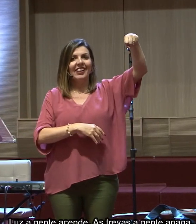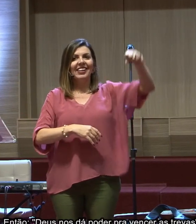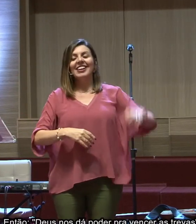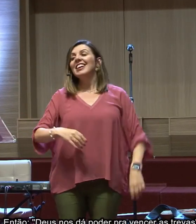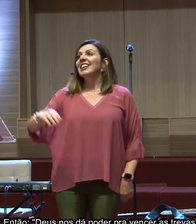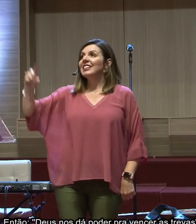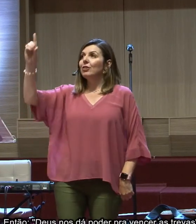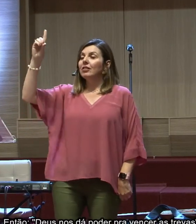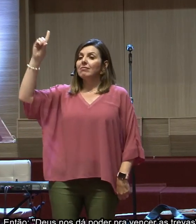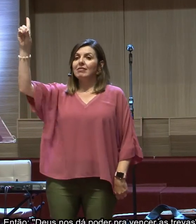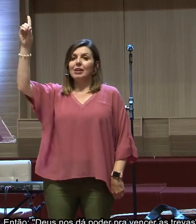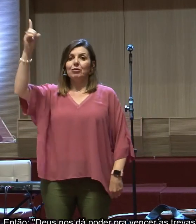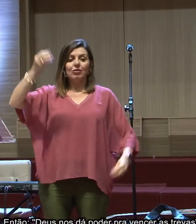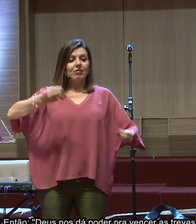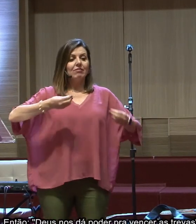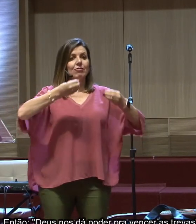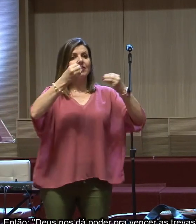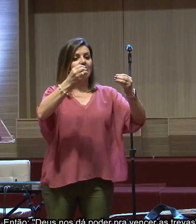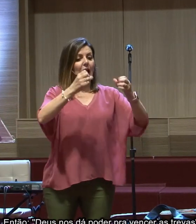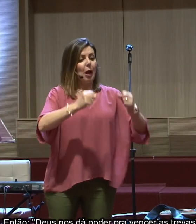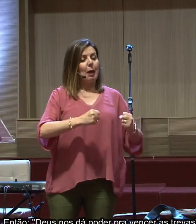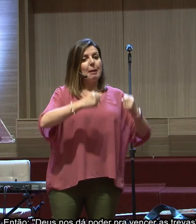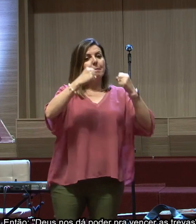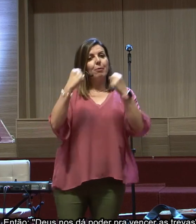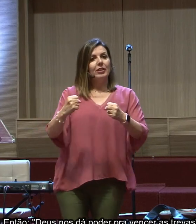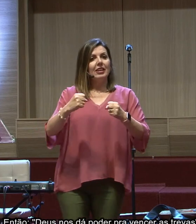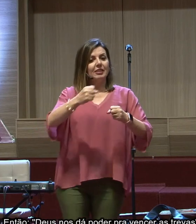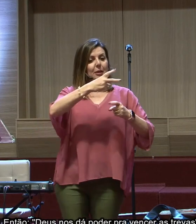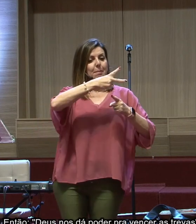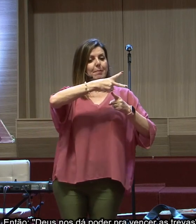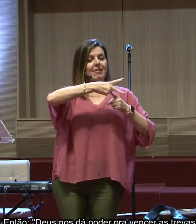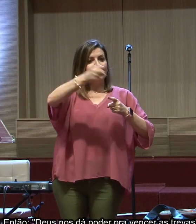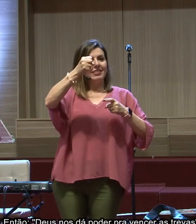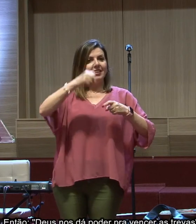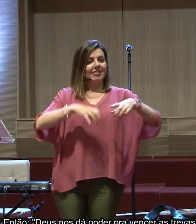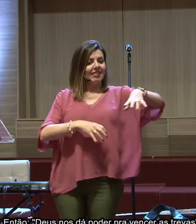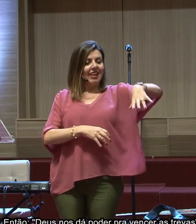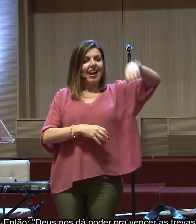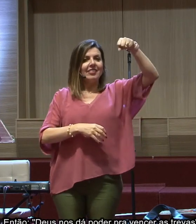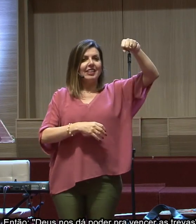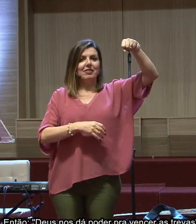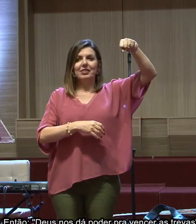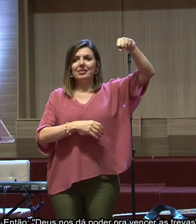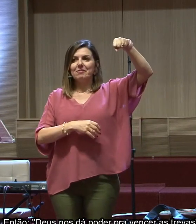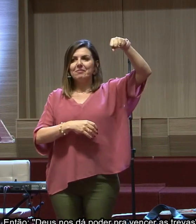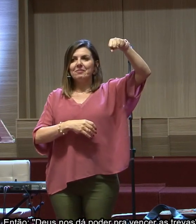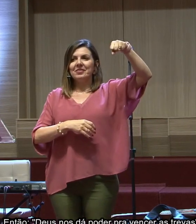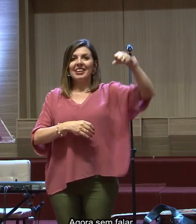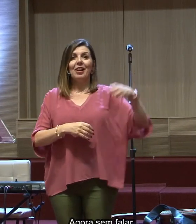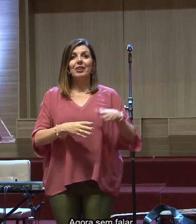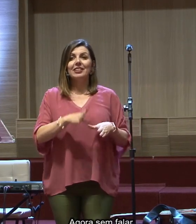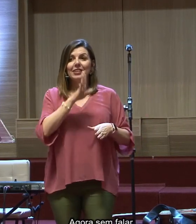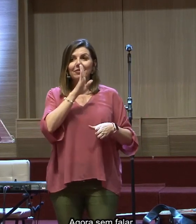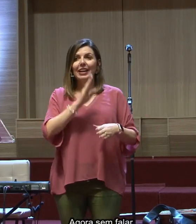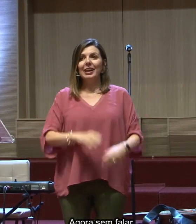Então, ó, Deus nos dá poder para vencer as trevas Agora, sem falar